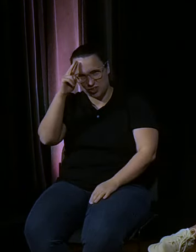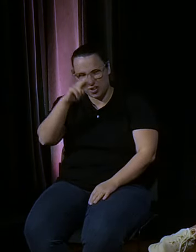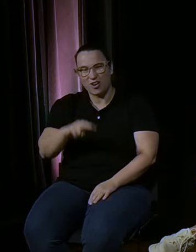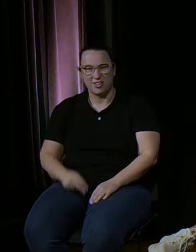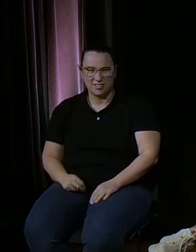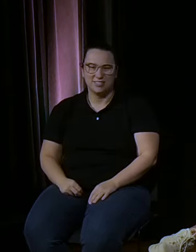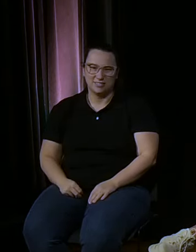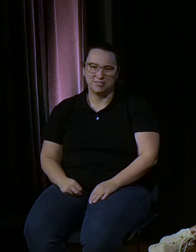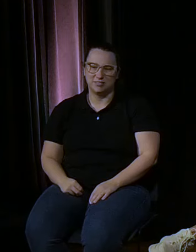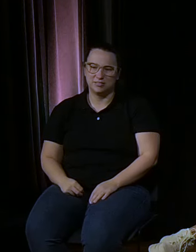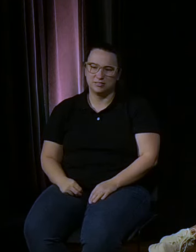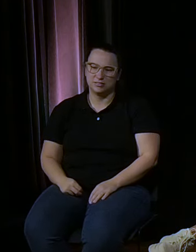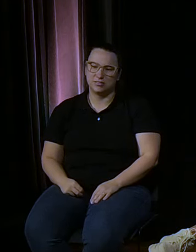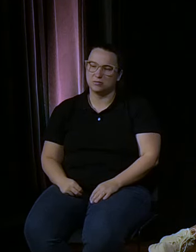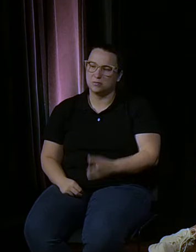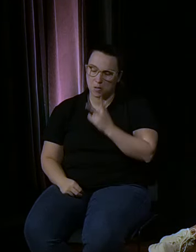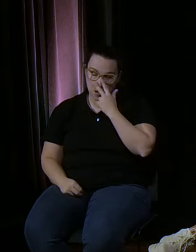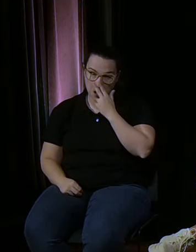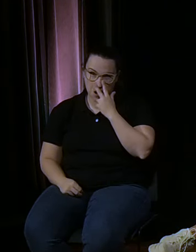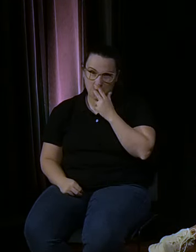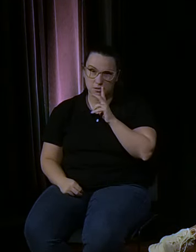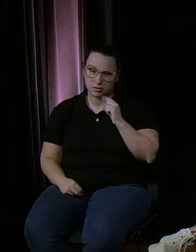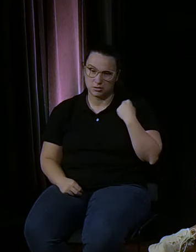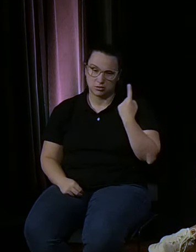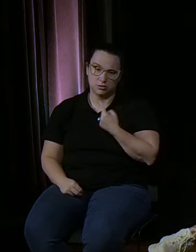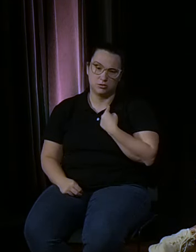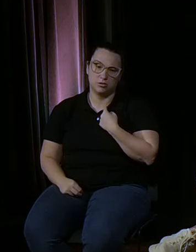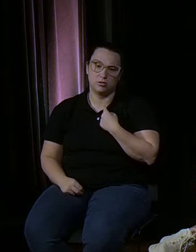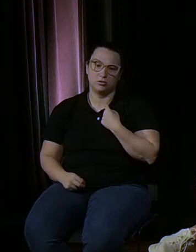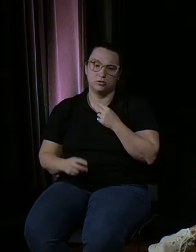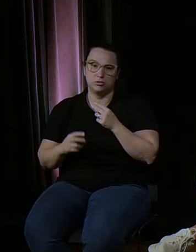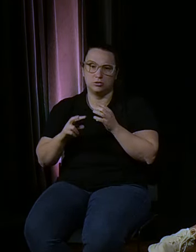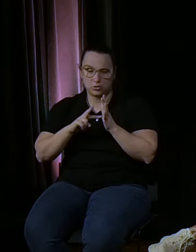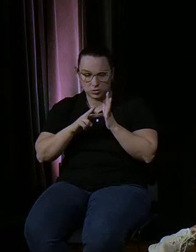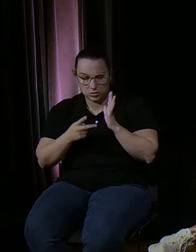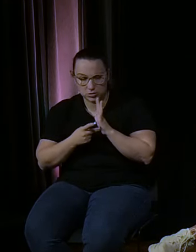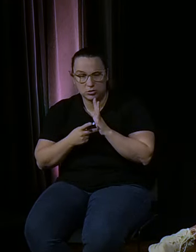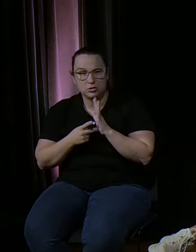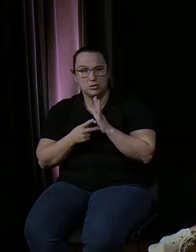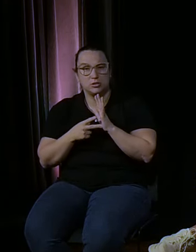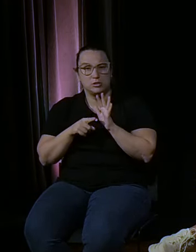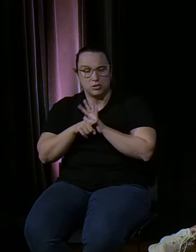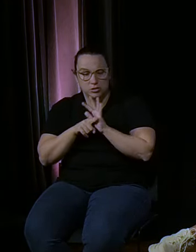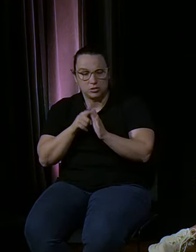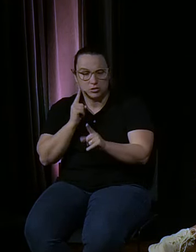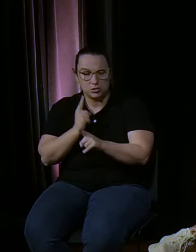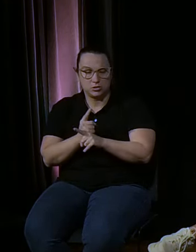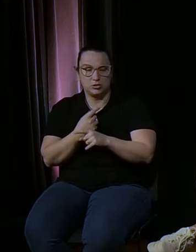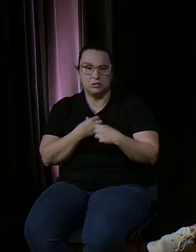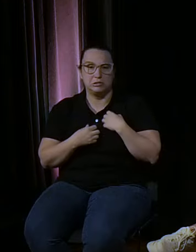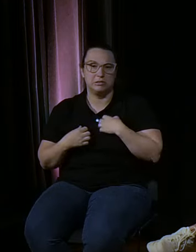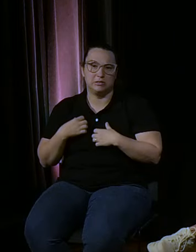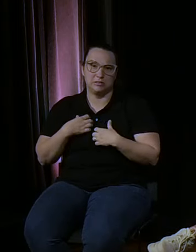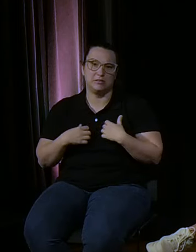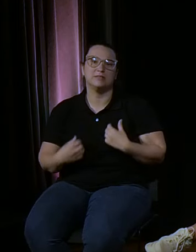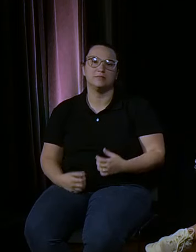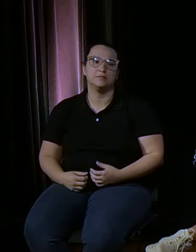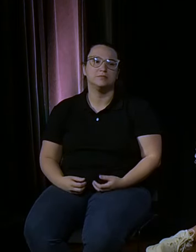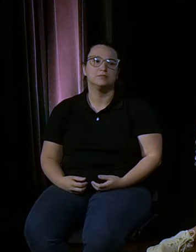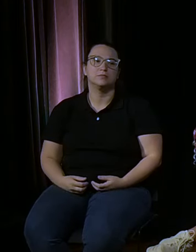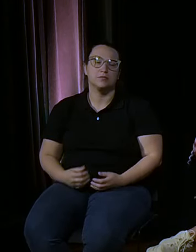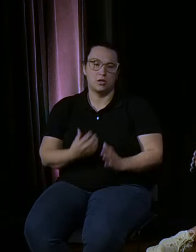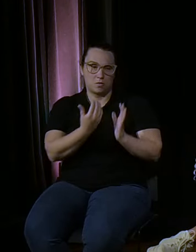uma chave de leitura para que a gente possa decifrar alguma coisa que está nos afligindo. Eu queria só